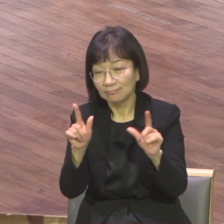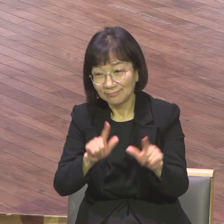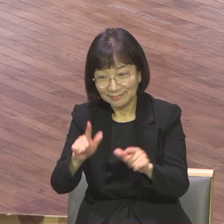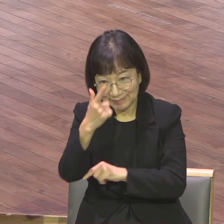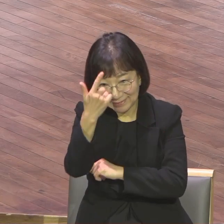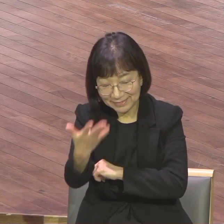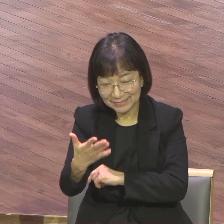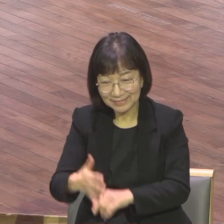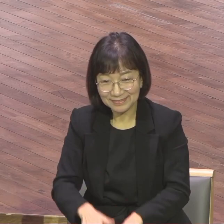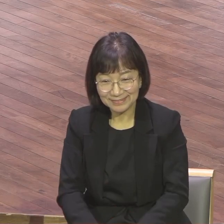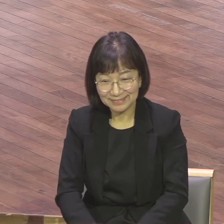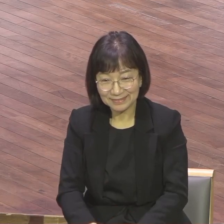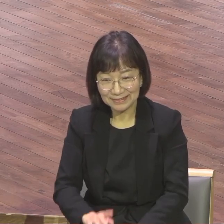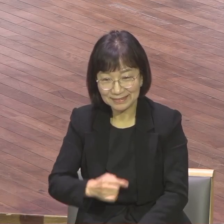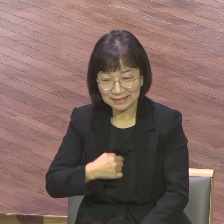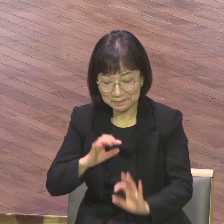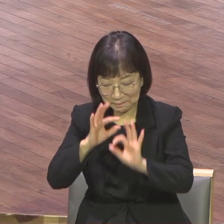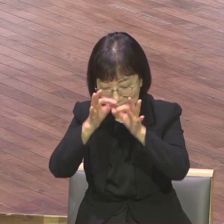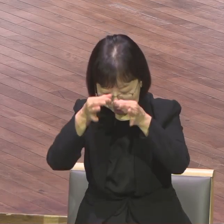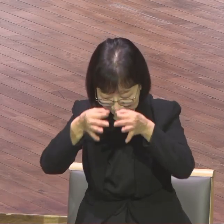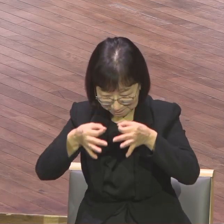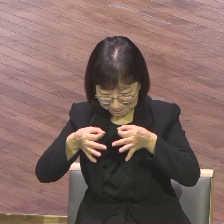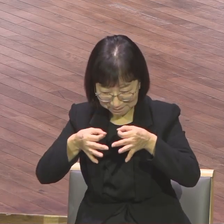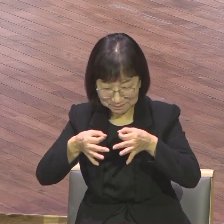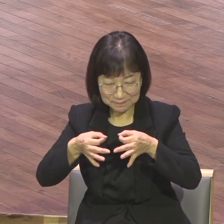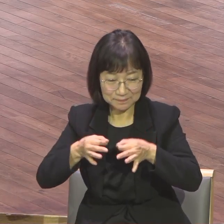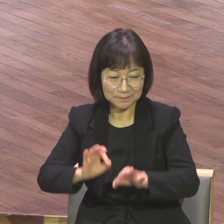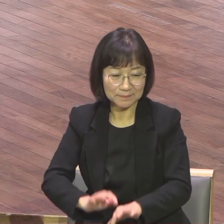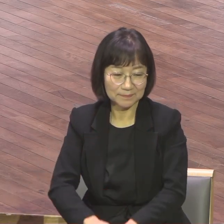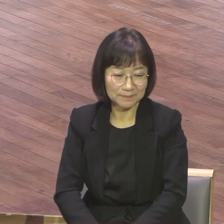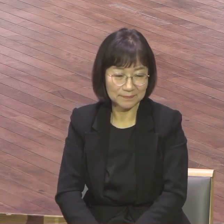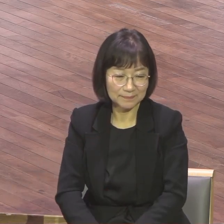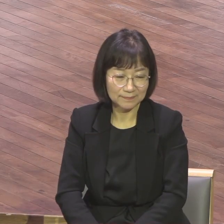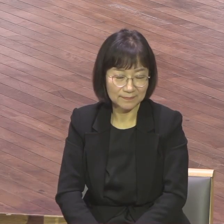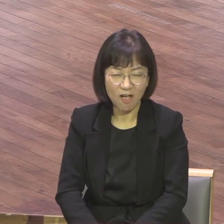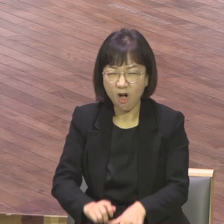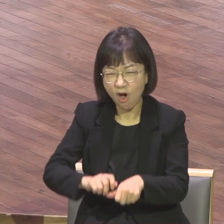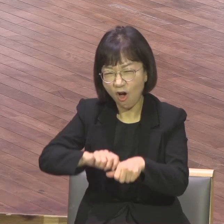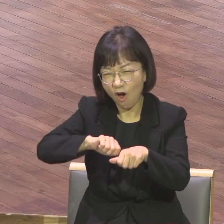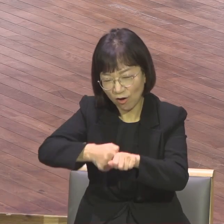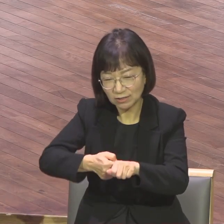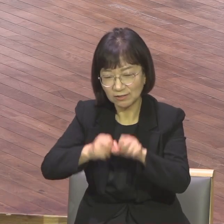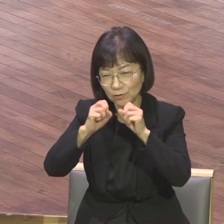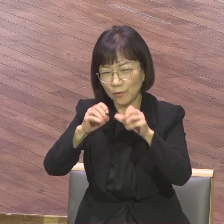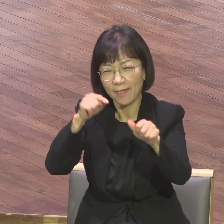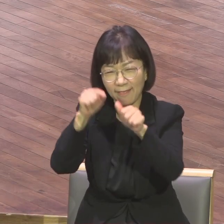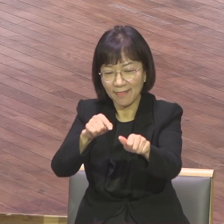그 영적 진단 간단하지요. 뭐 전도하라가 아닙니다.